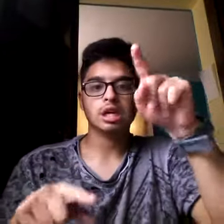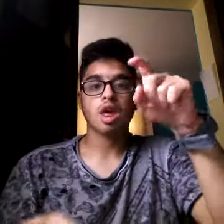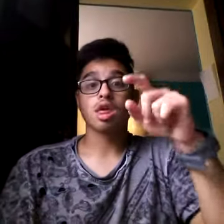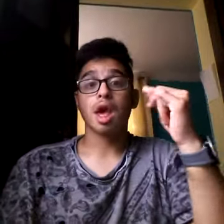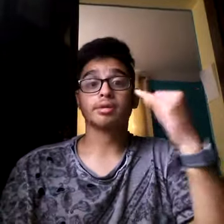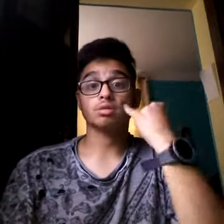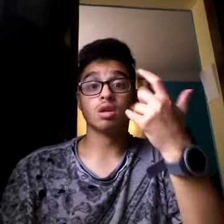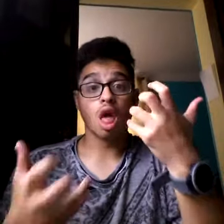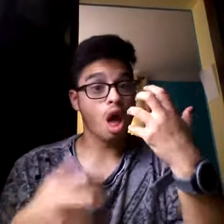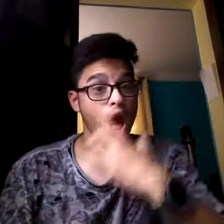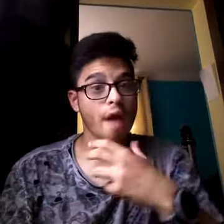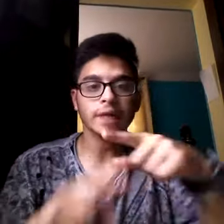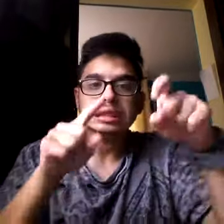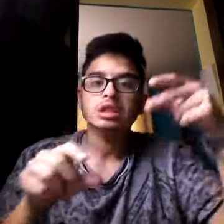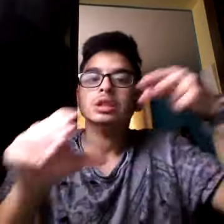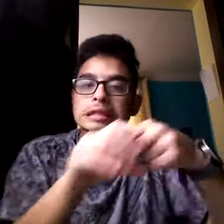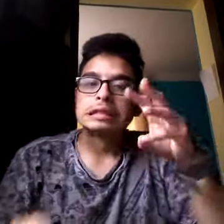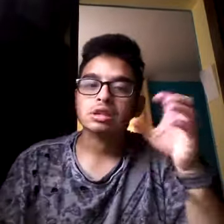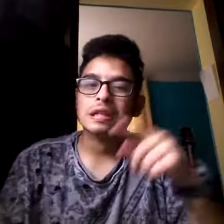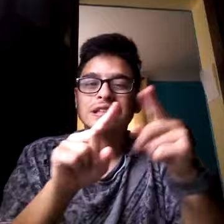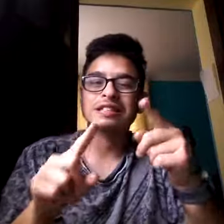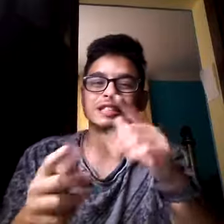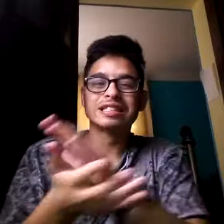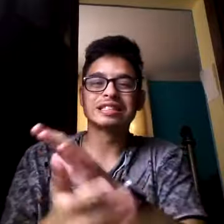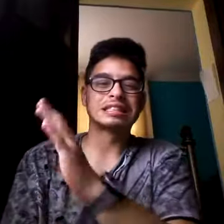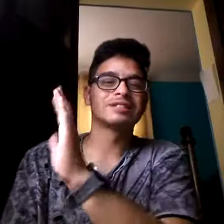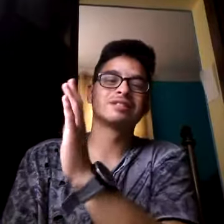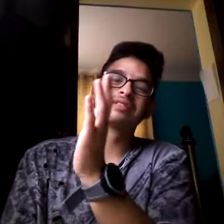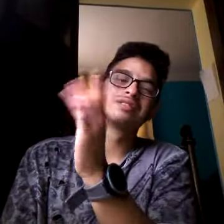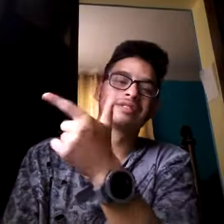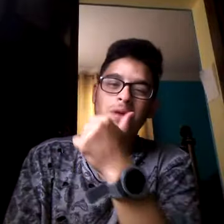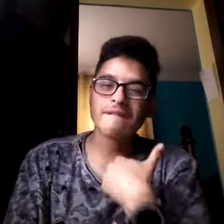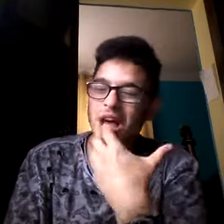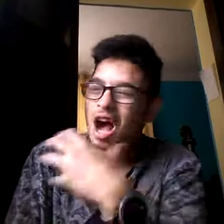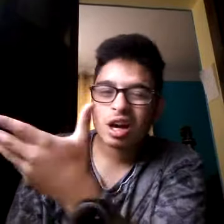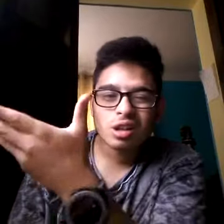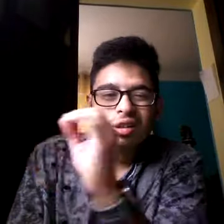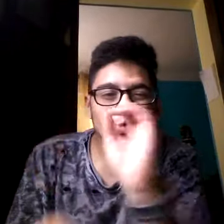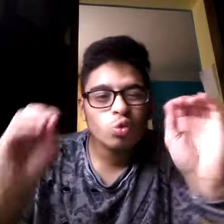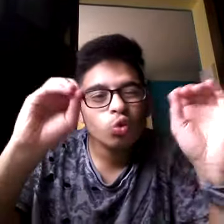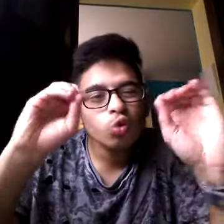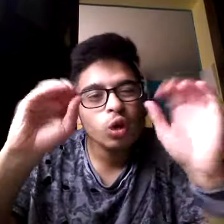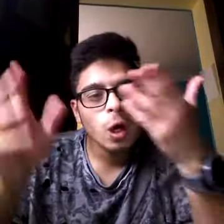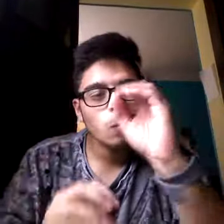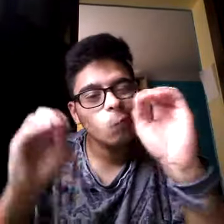hace 32 años, el inolvidable terremoto del 19 de septiembre de 1985 dejó daños